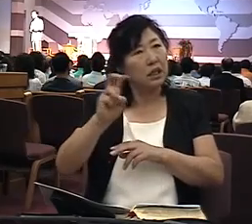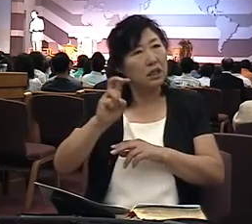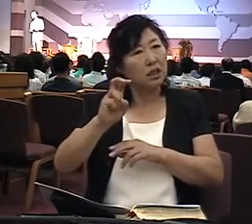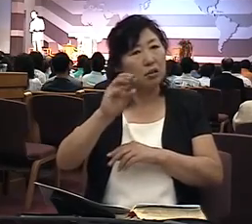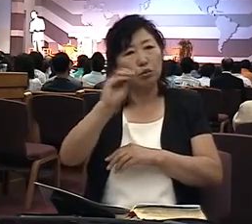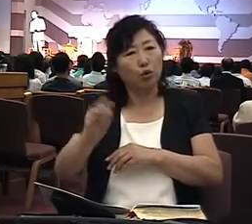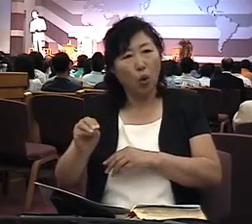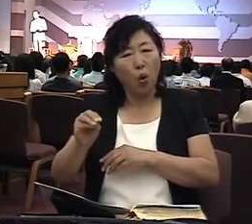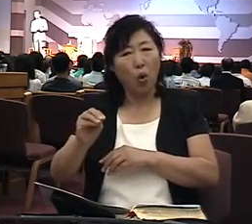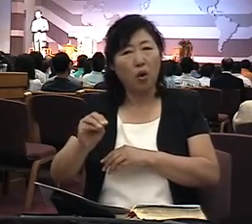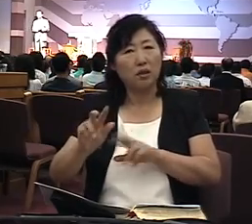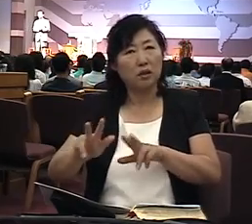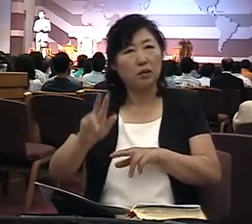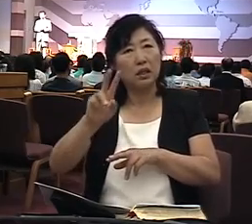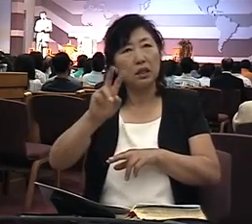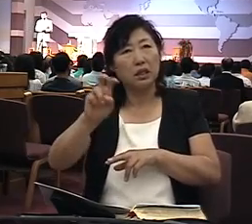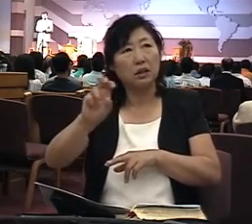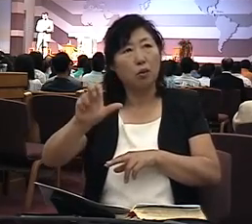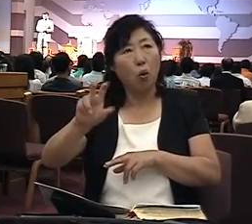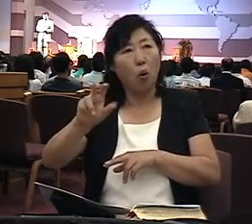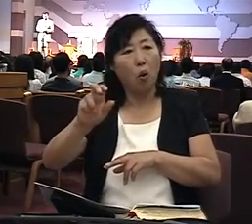심지어는 30%까지 기독교 인구가 있다고 하는데,